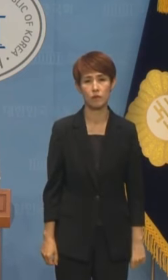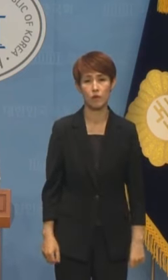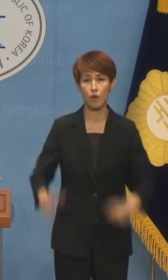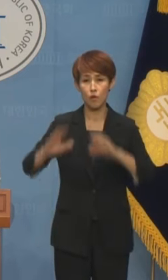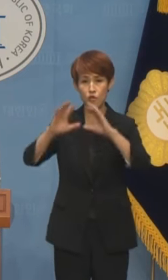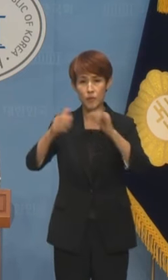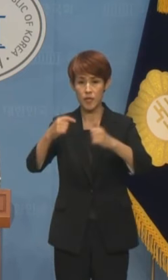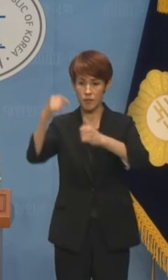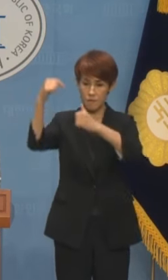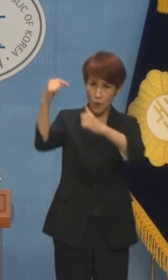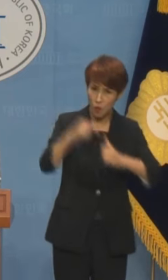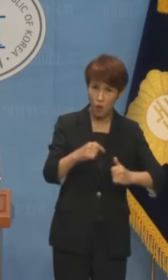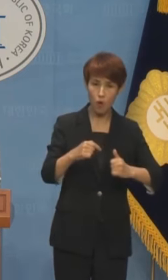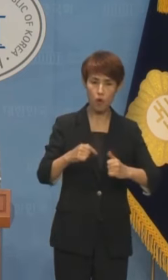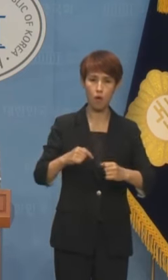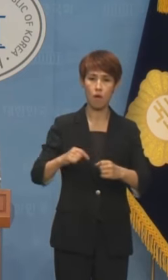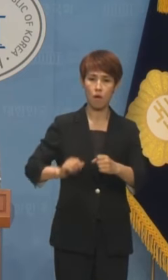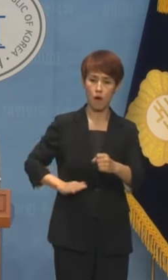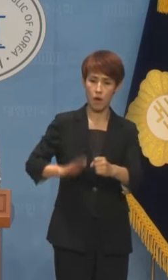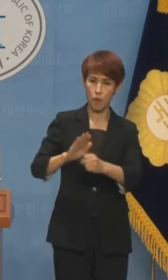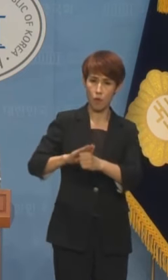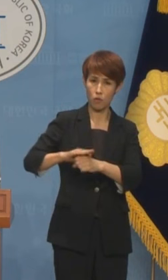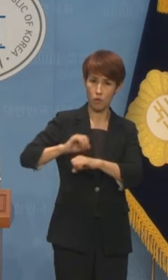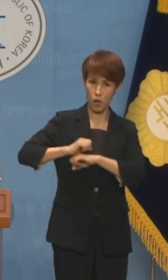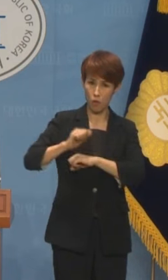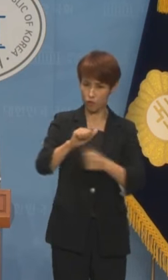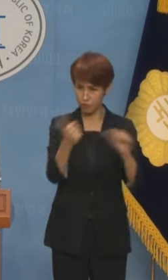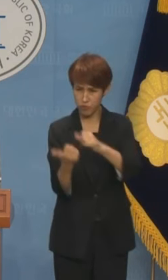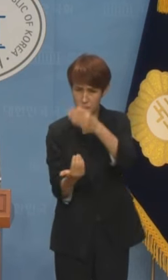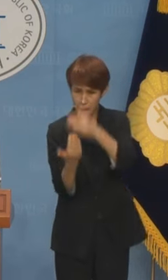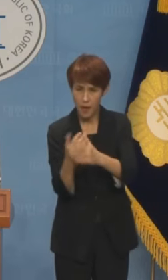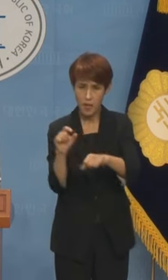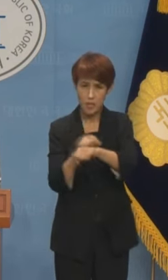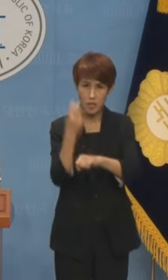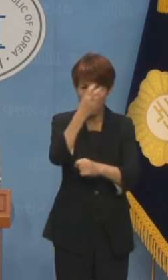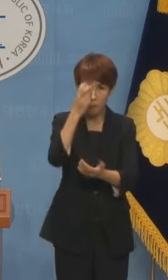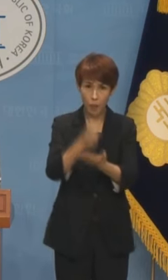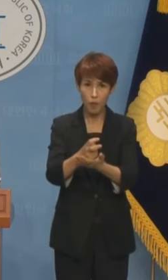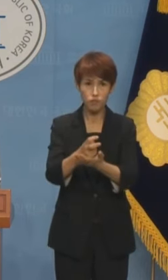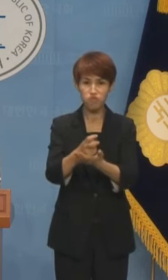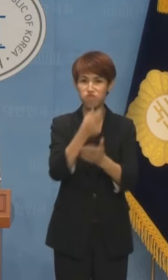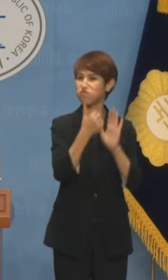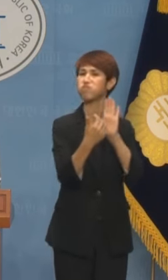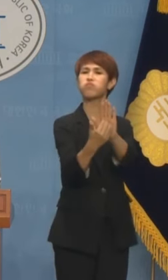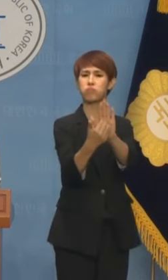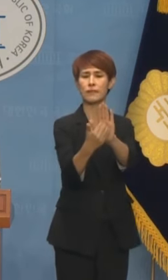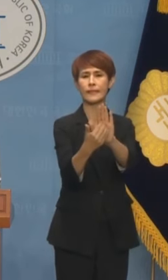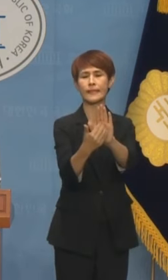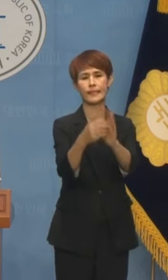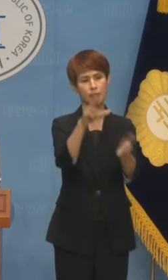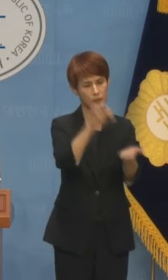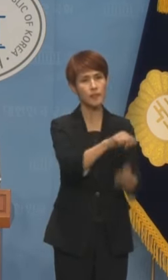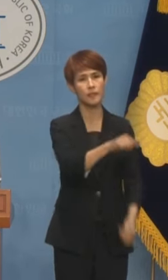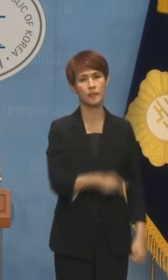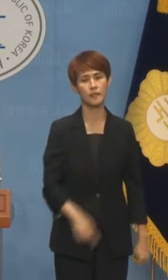국민이 명령한 해병대원 순직사건 특검법을 단칼에 거부했습니다.